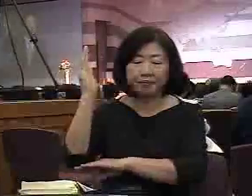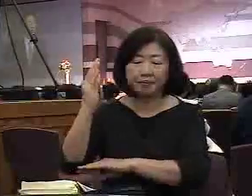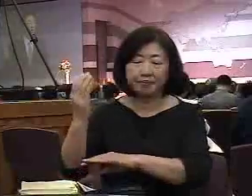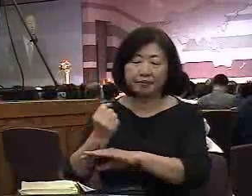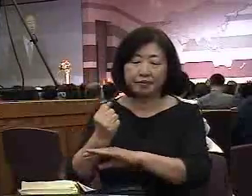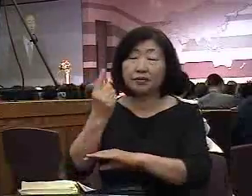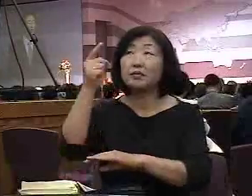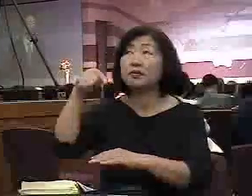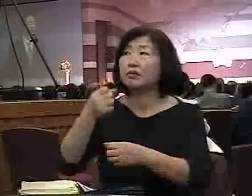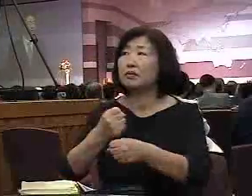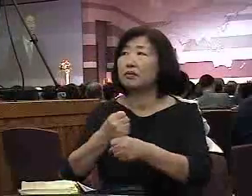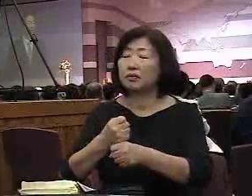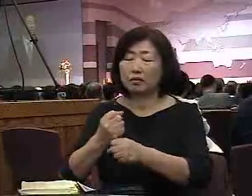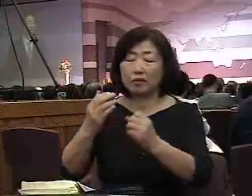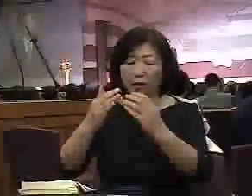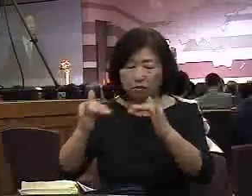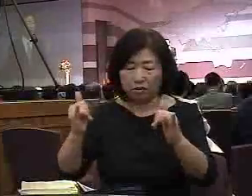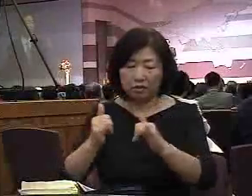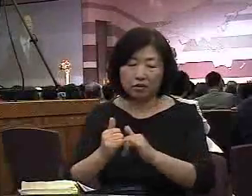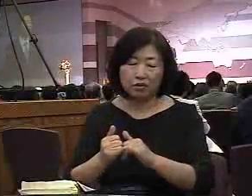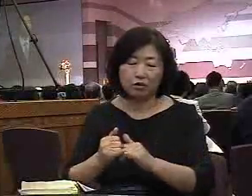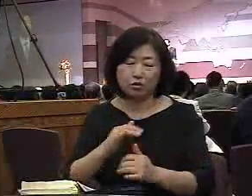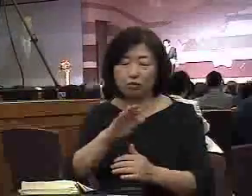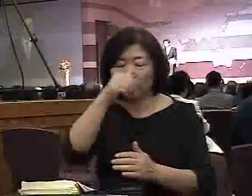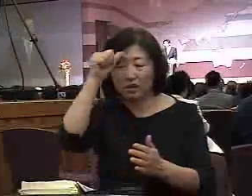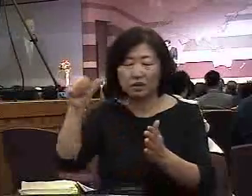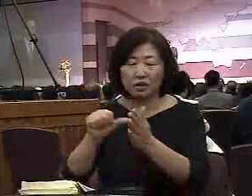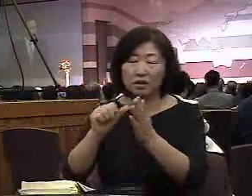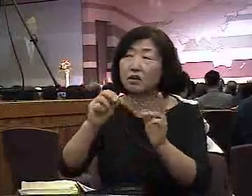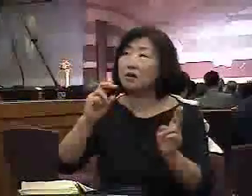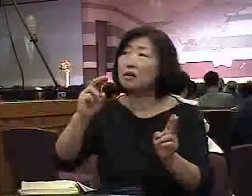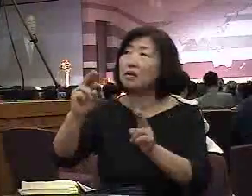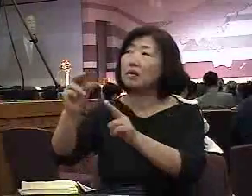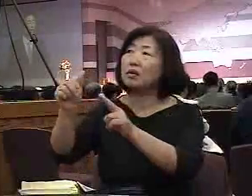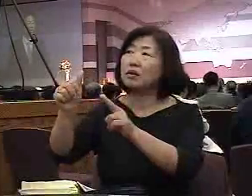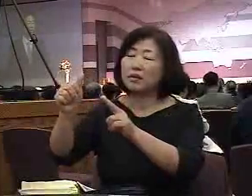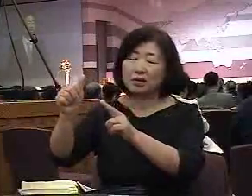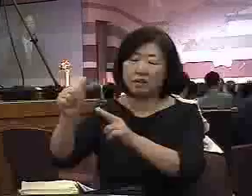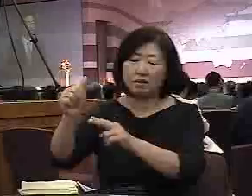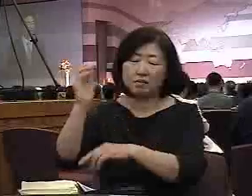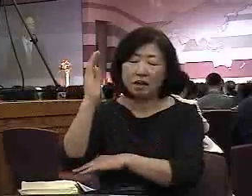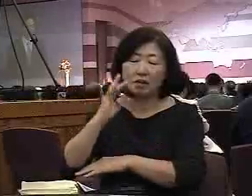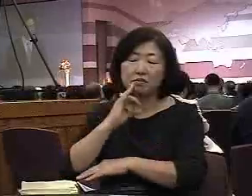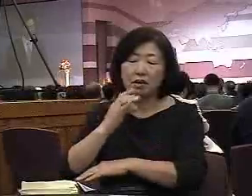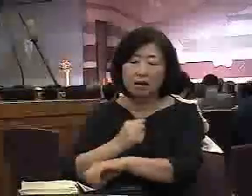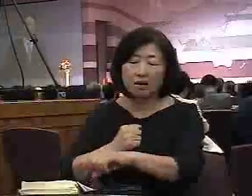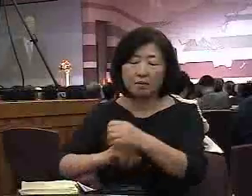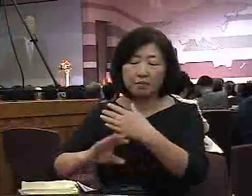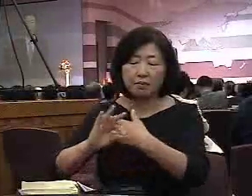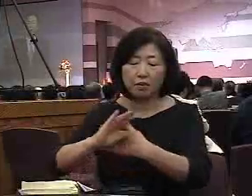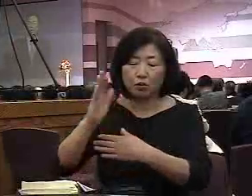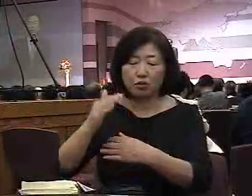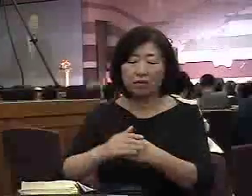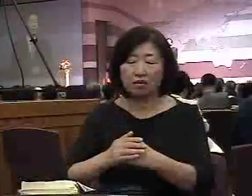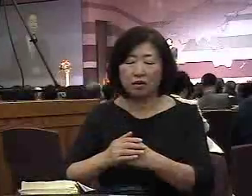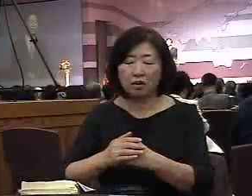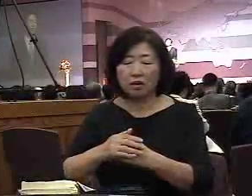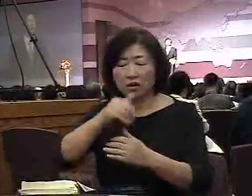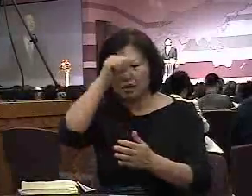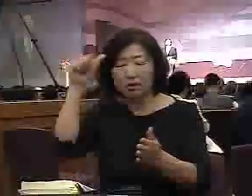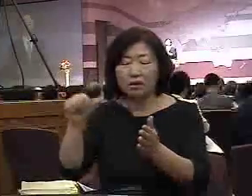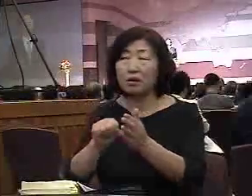말씀으로 천지를 창조하신 분이 아닙니까? 그럼 우리 인생을 향해서 말씀만 하시면 되는 것이죠. 우리 인생이 아무리